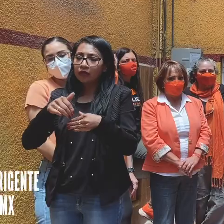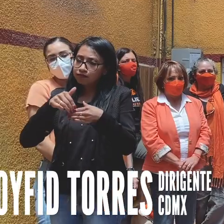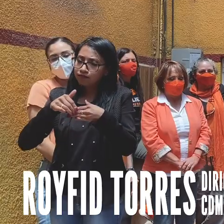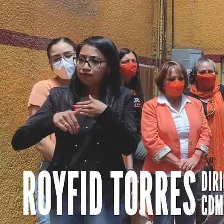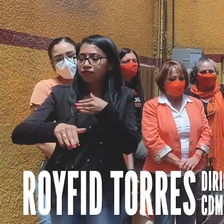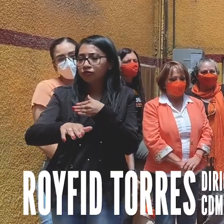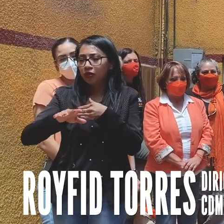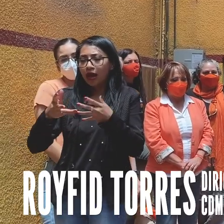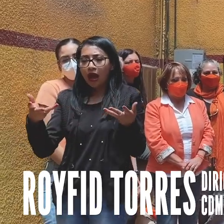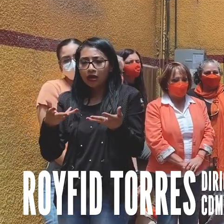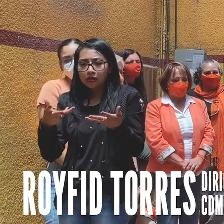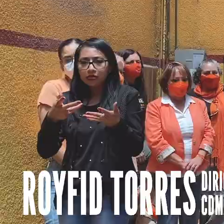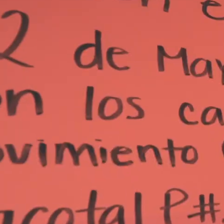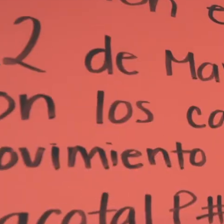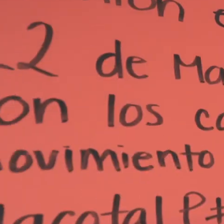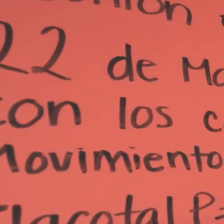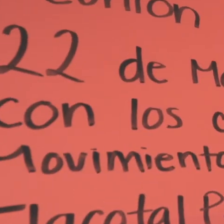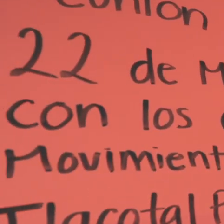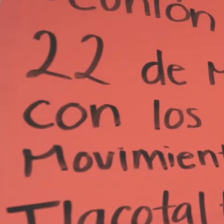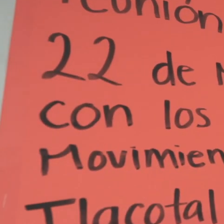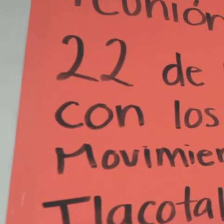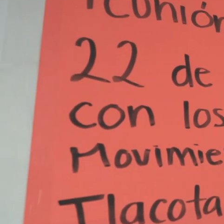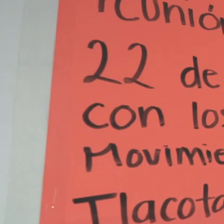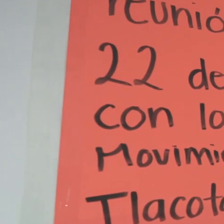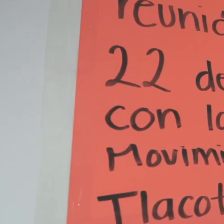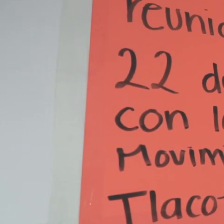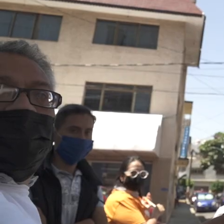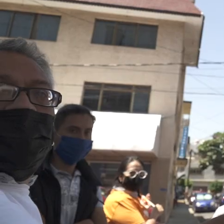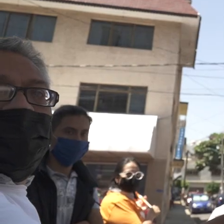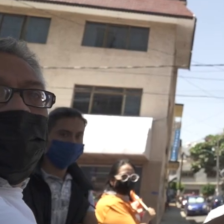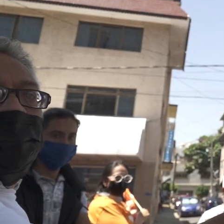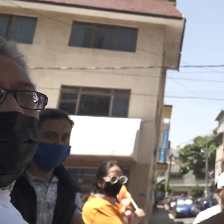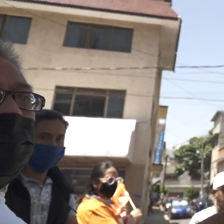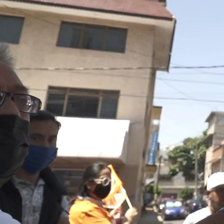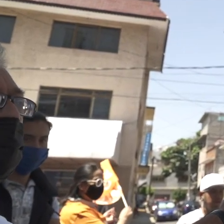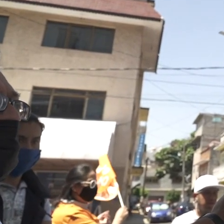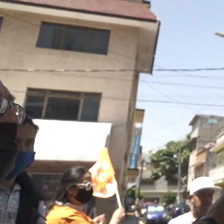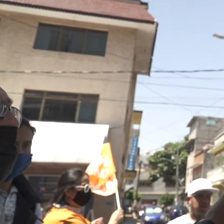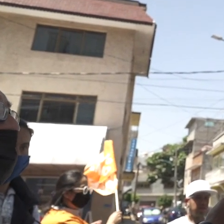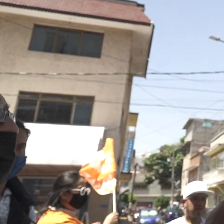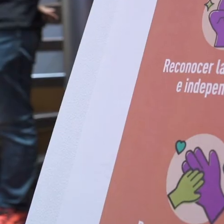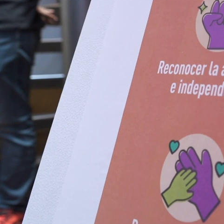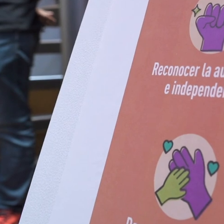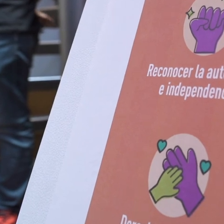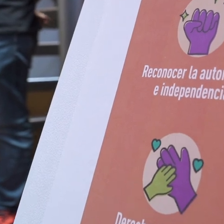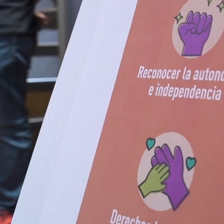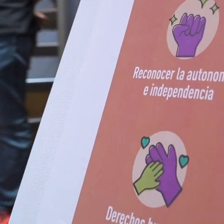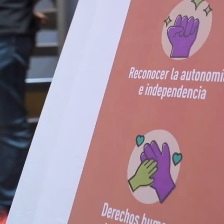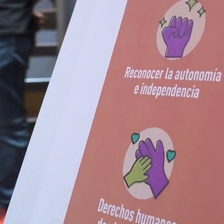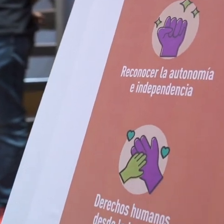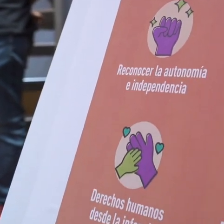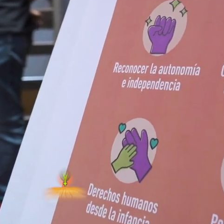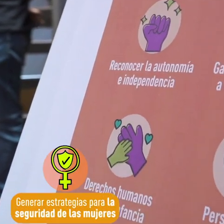venido recopilando compromisos, causas que no son una colección para nosotros, porque estas causas son las causas de vida